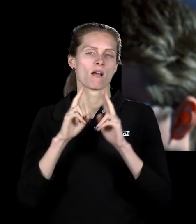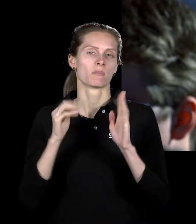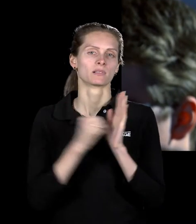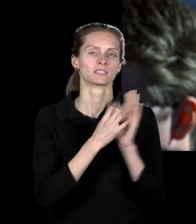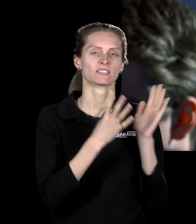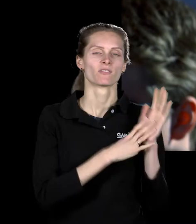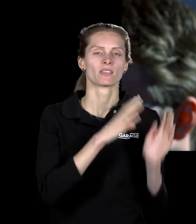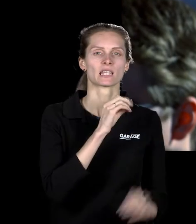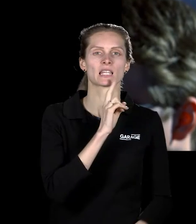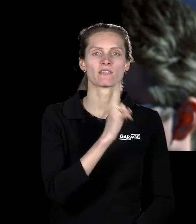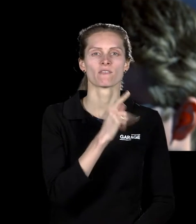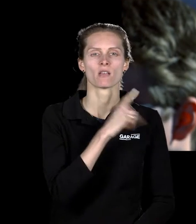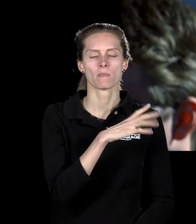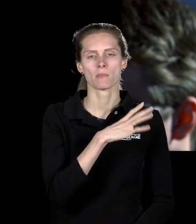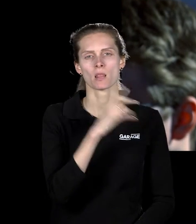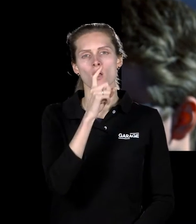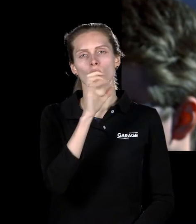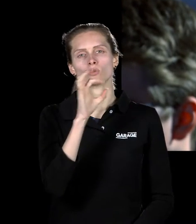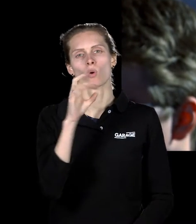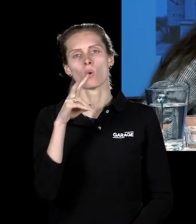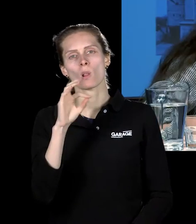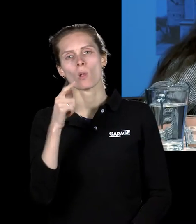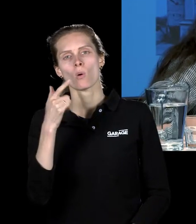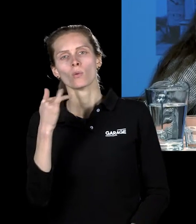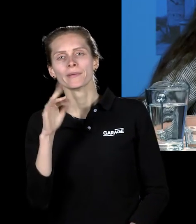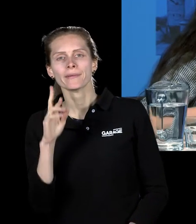когда были там зоологи,